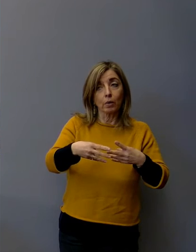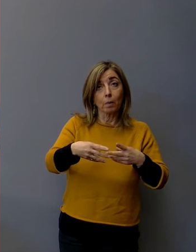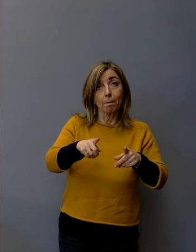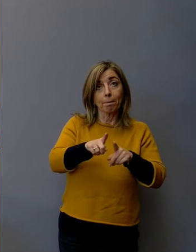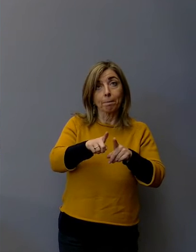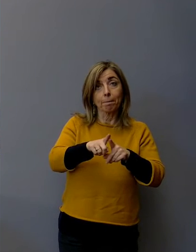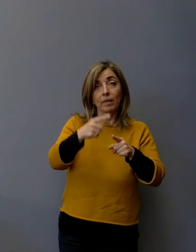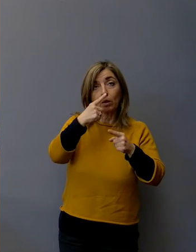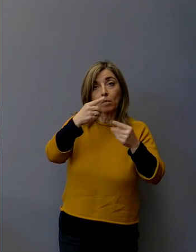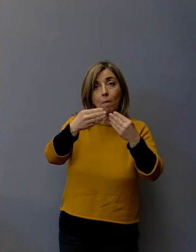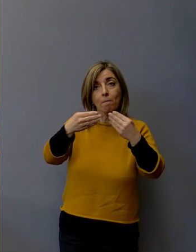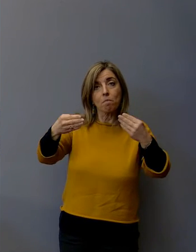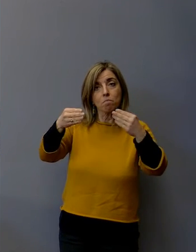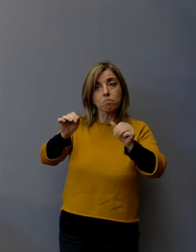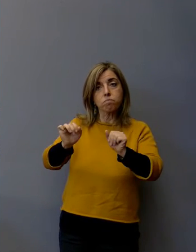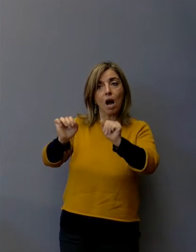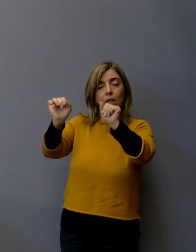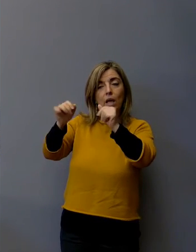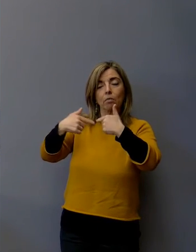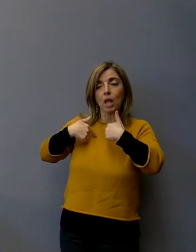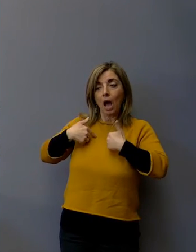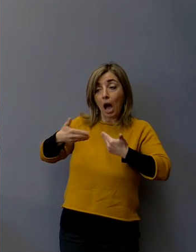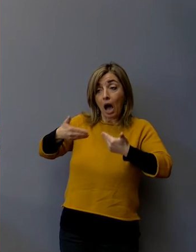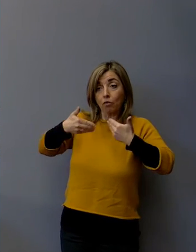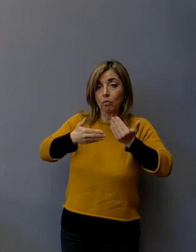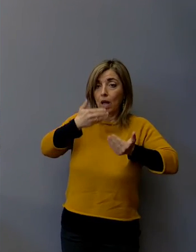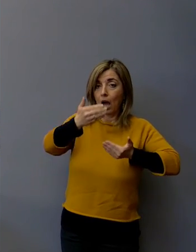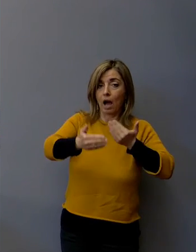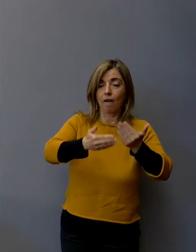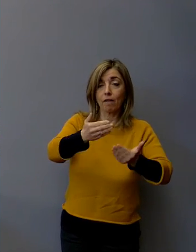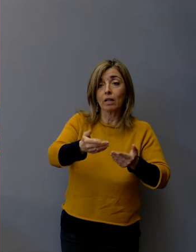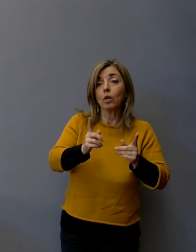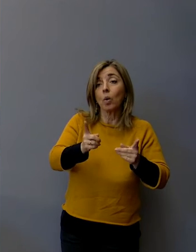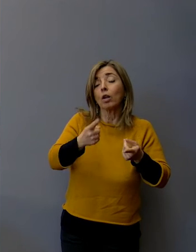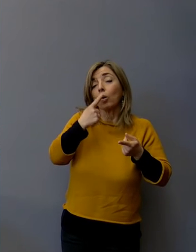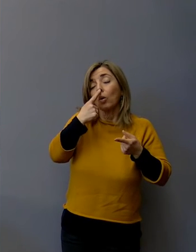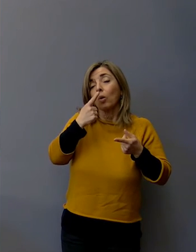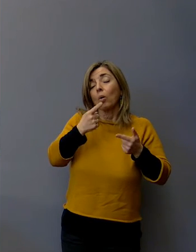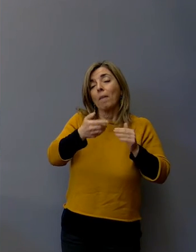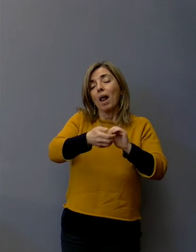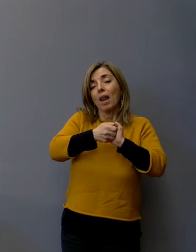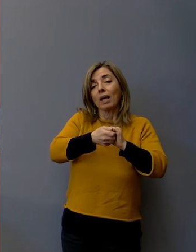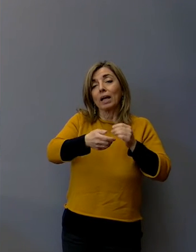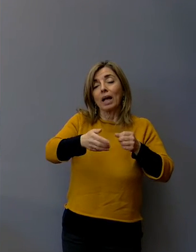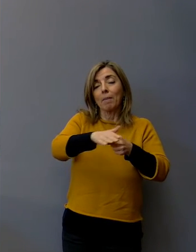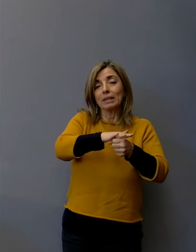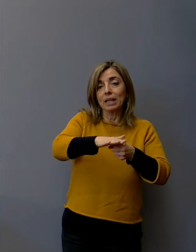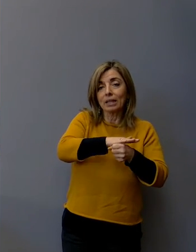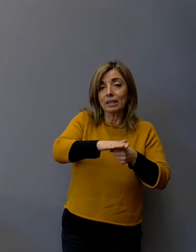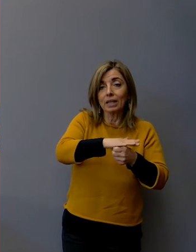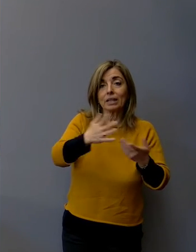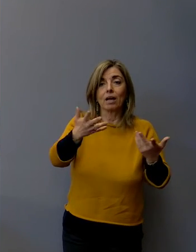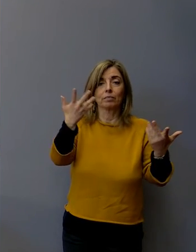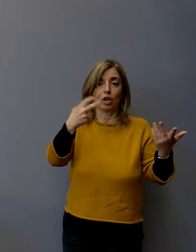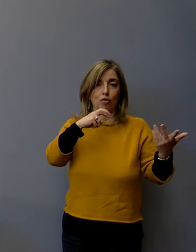aiutano ad andare avanti sono quelli reali che sono quelli familiari sono quelli i vicoli di solidarietà dei nonni